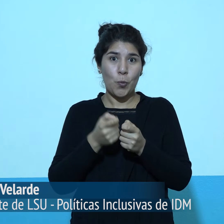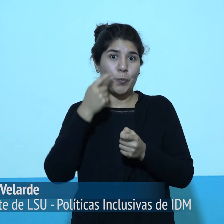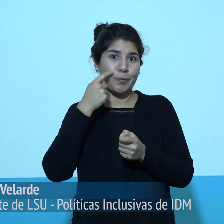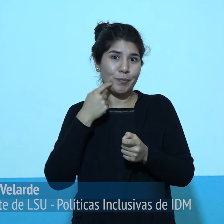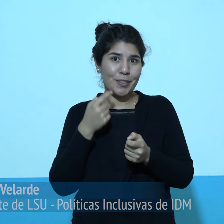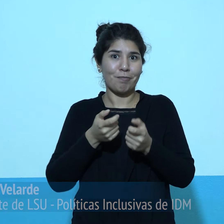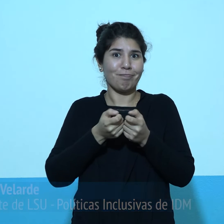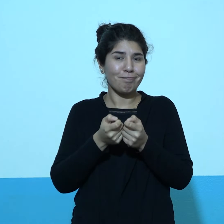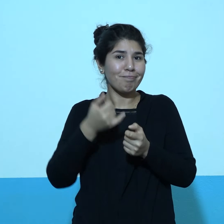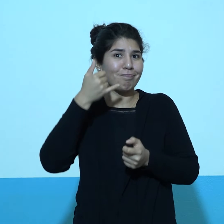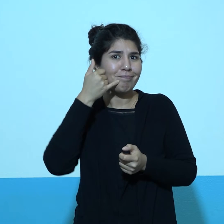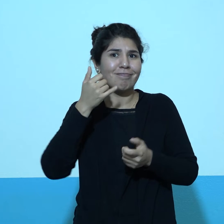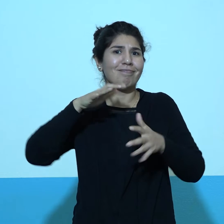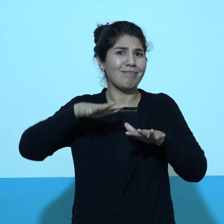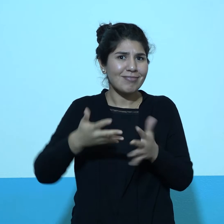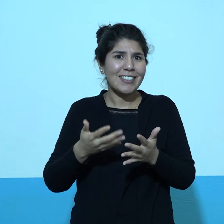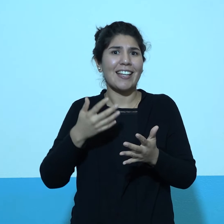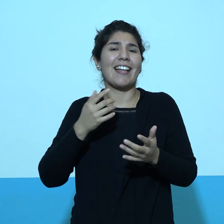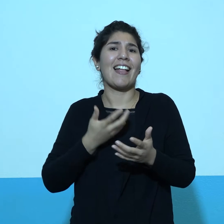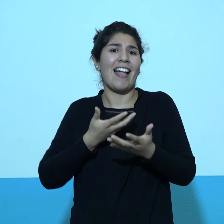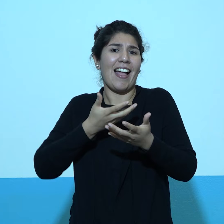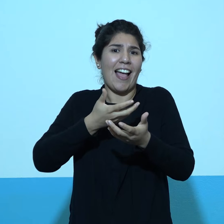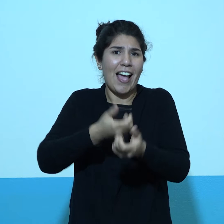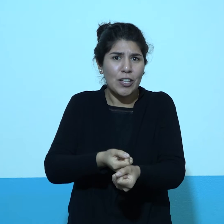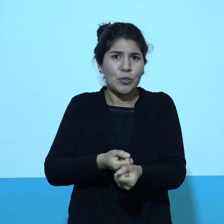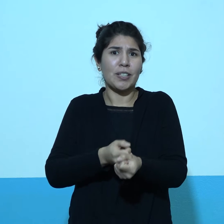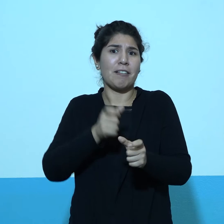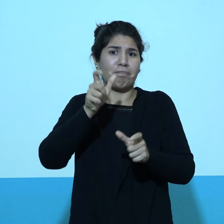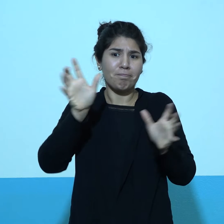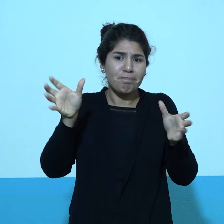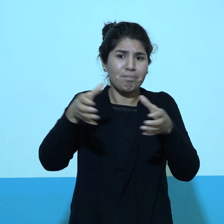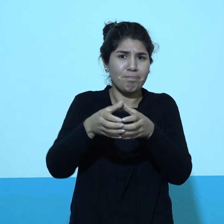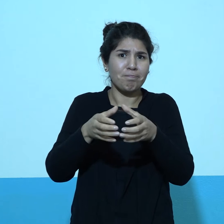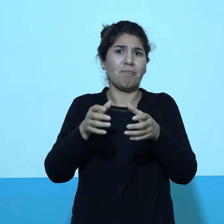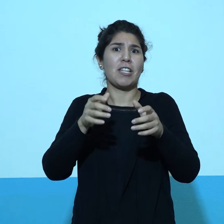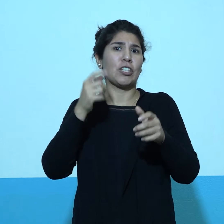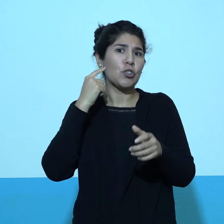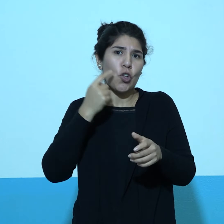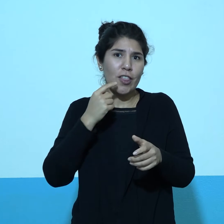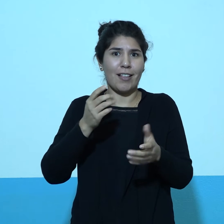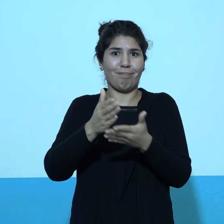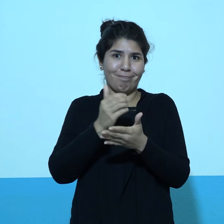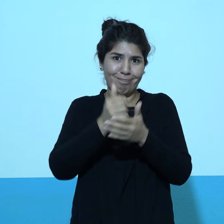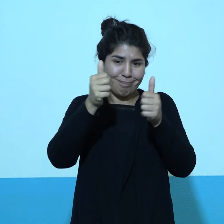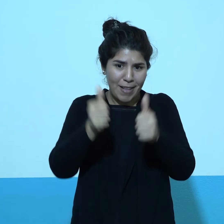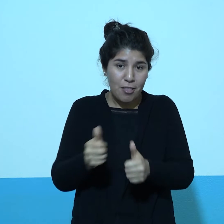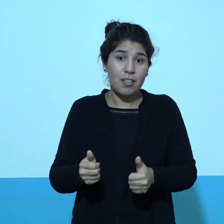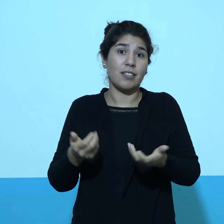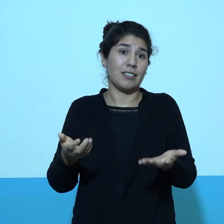fue creada con el fin de dar una asistencia primaria a la comunidad sorda del departamento ya que